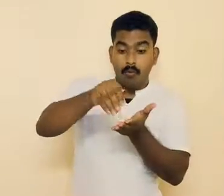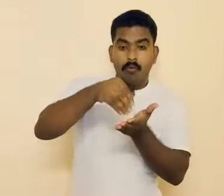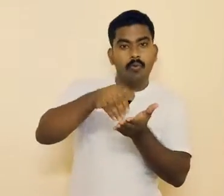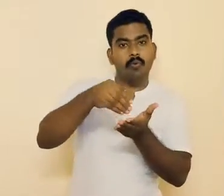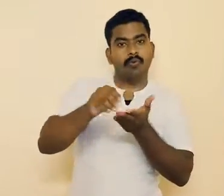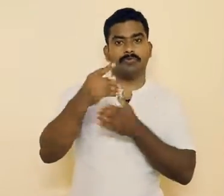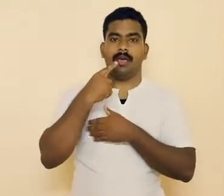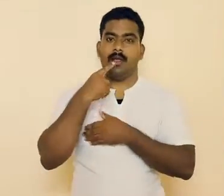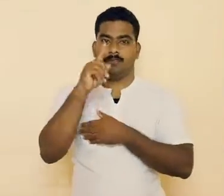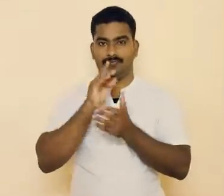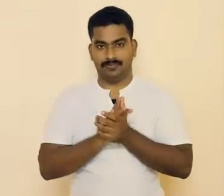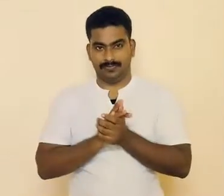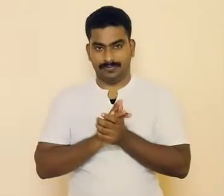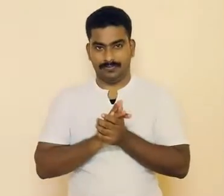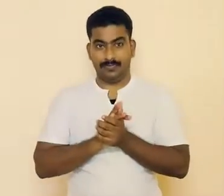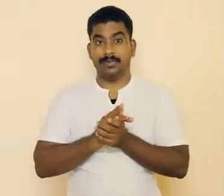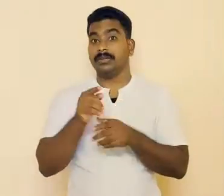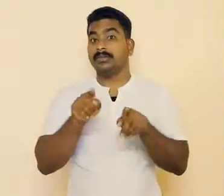റിപ്പോ നിരക്ക്